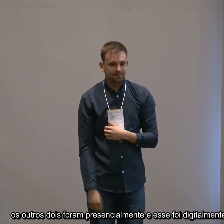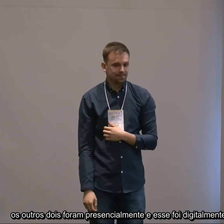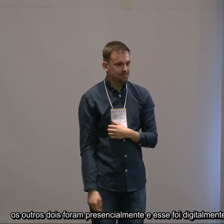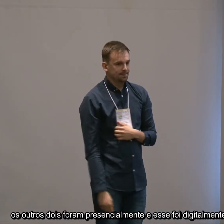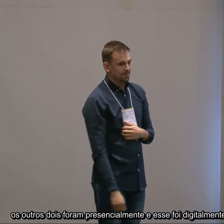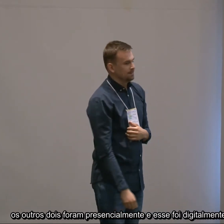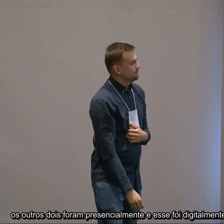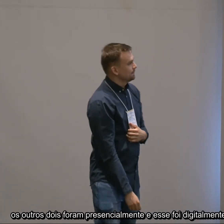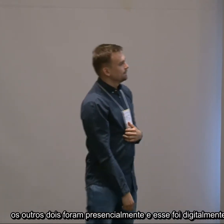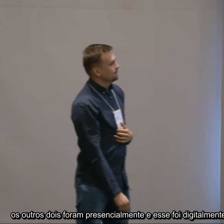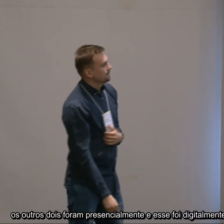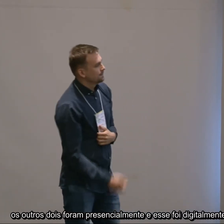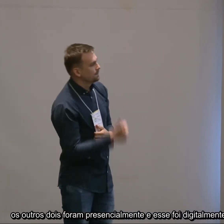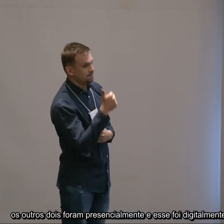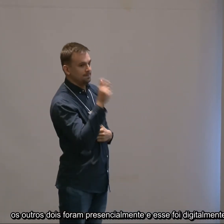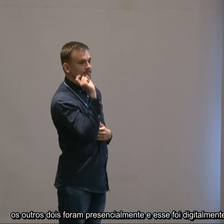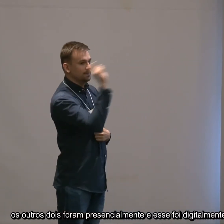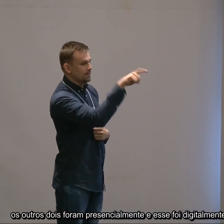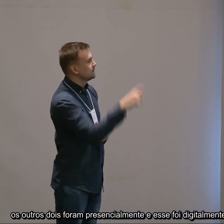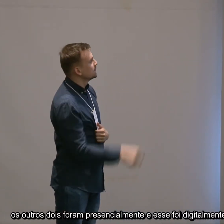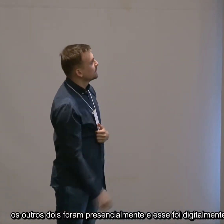presencialmente e esse foi digitalmente